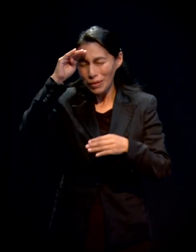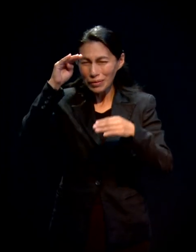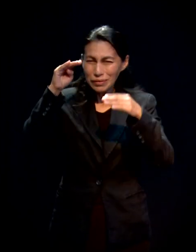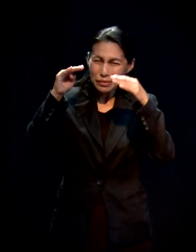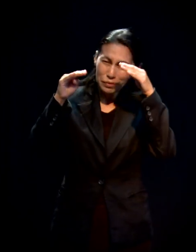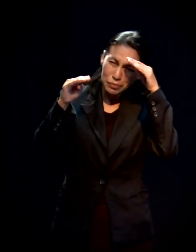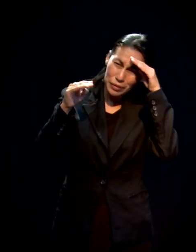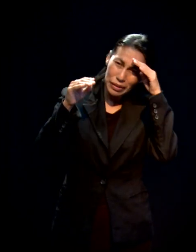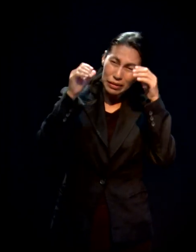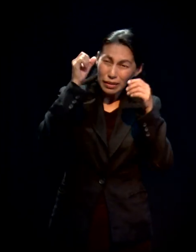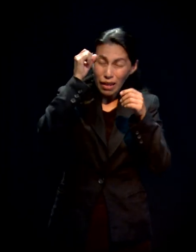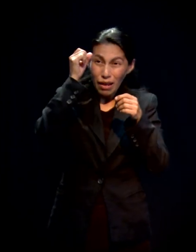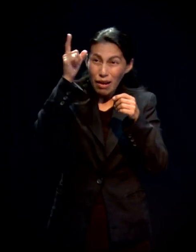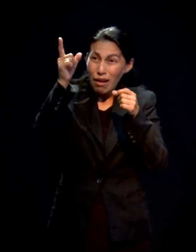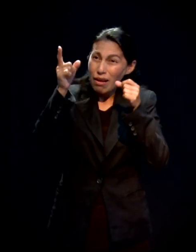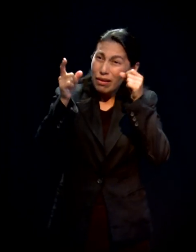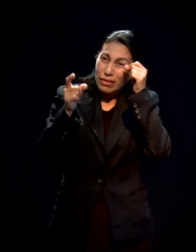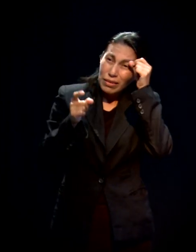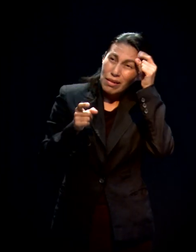enumera